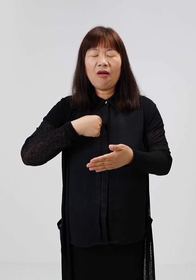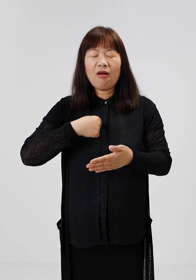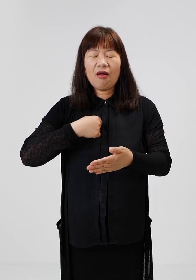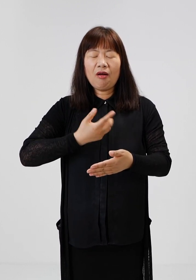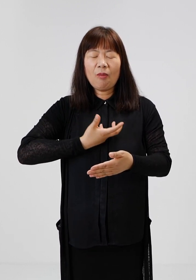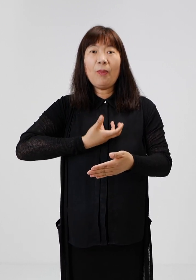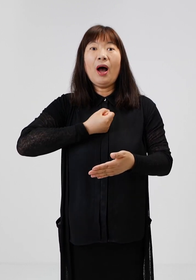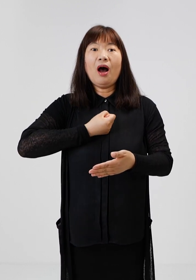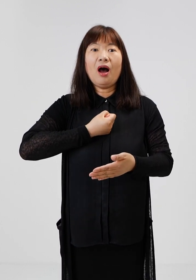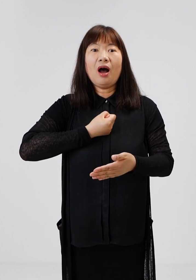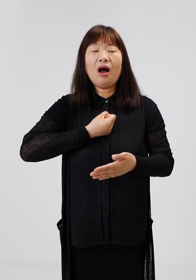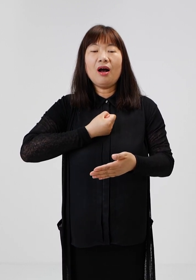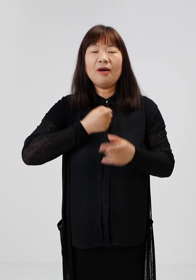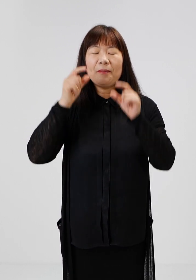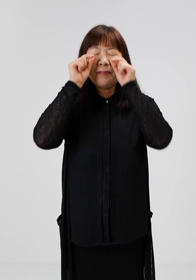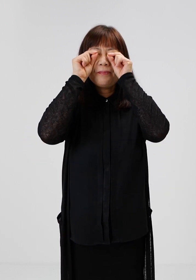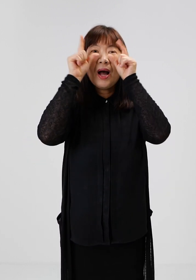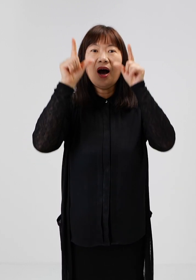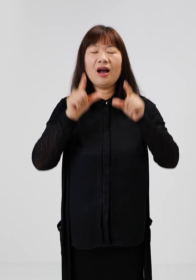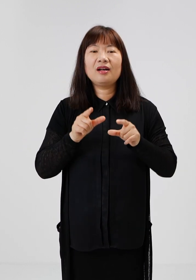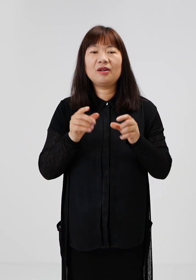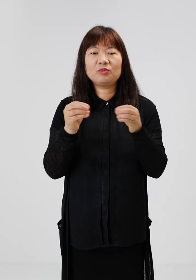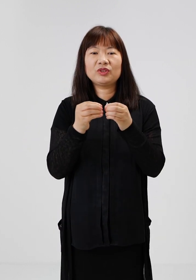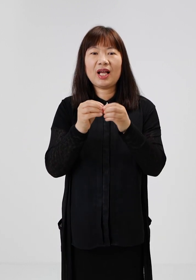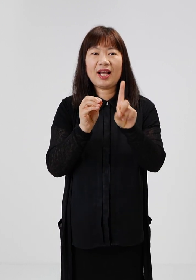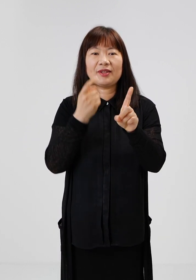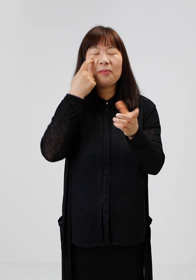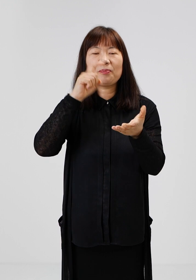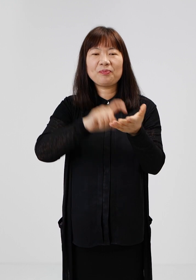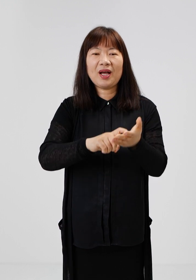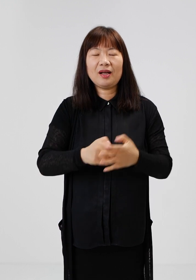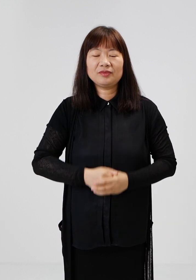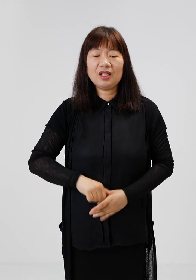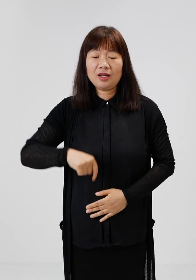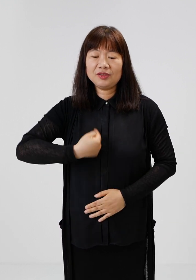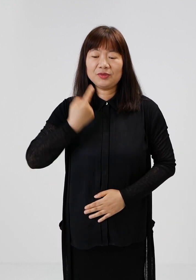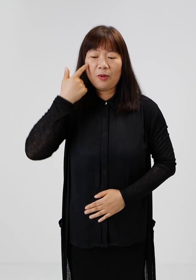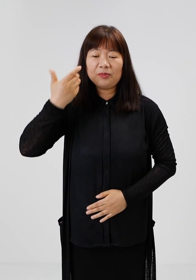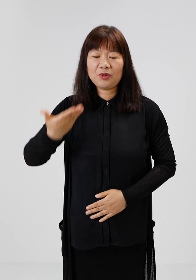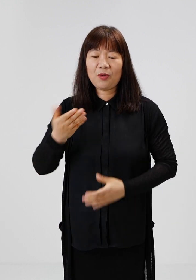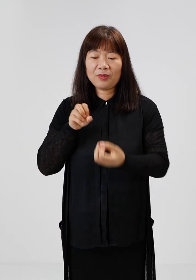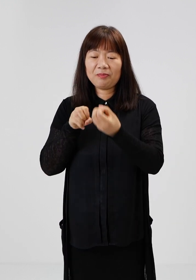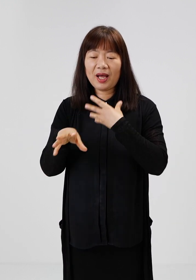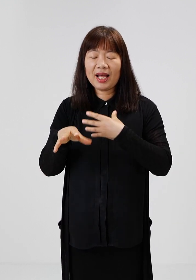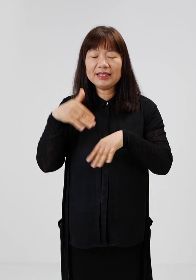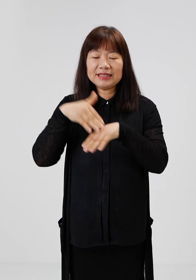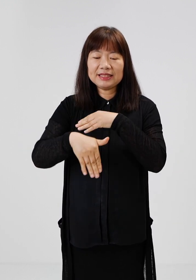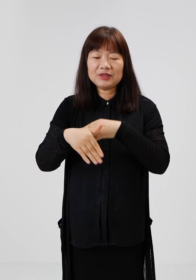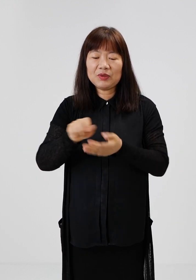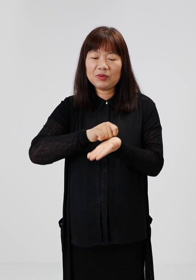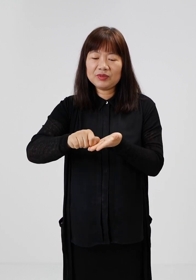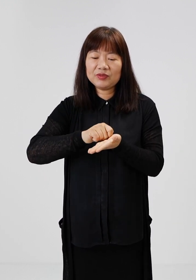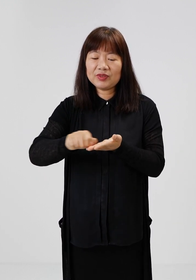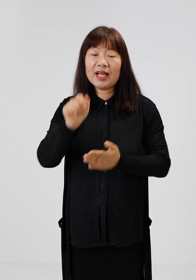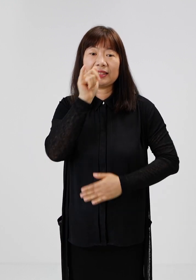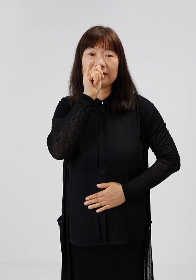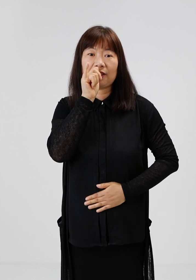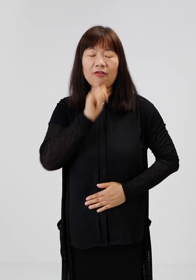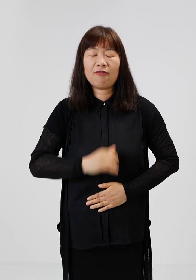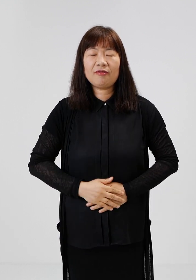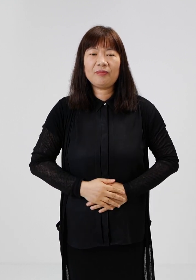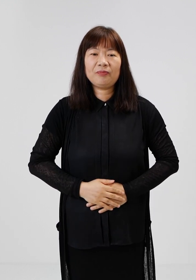하나 발견했어요. 그분이 그 글 속에서 자문자답하는 형식으로 글을 썼는데